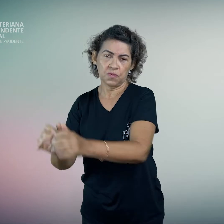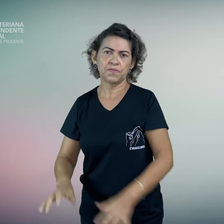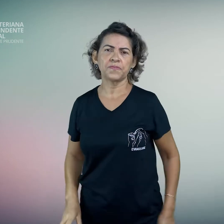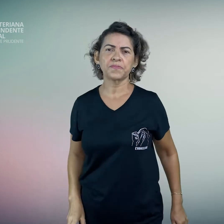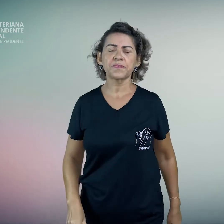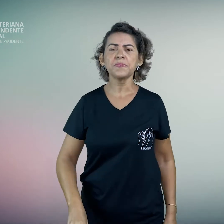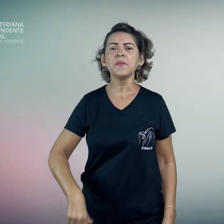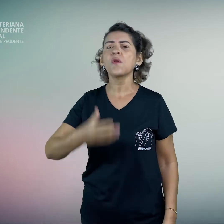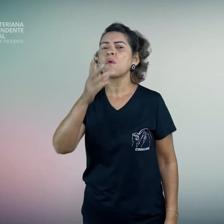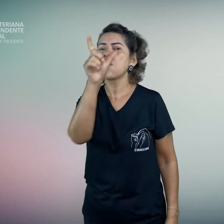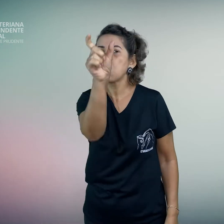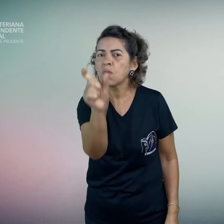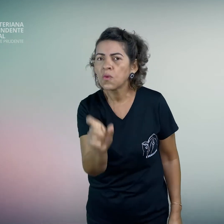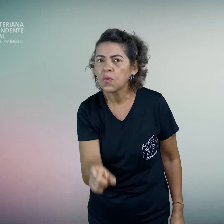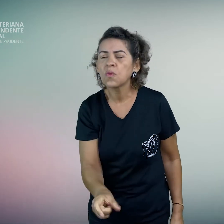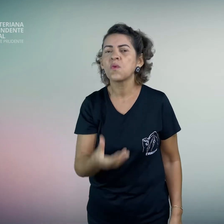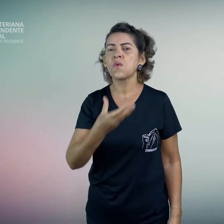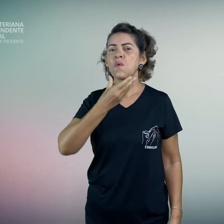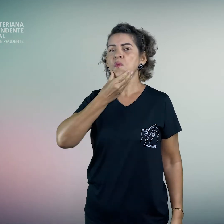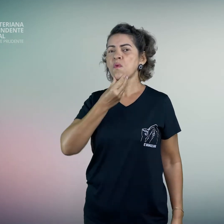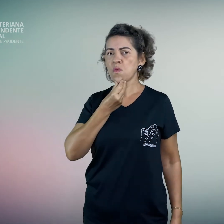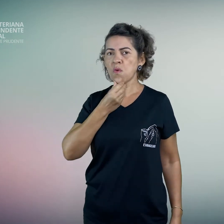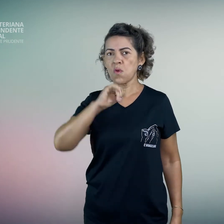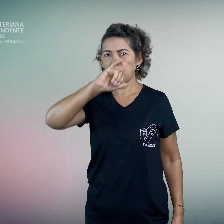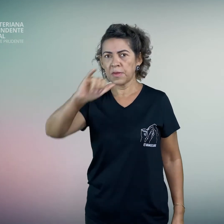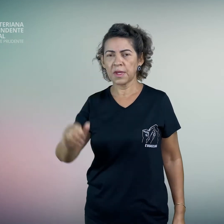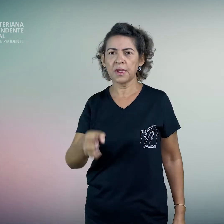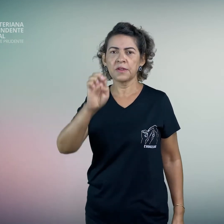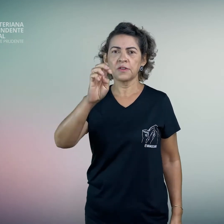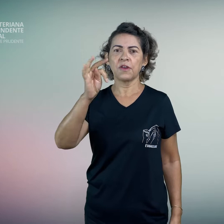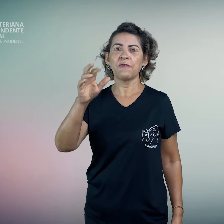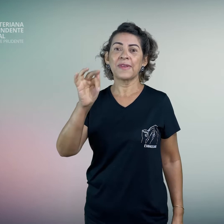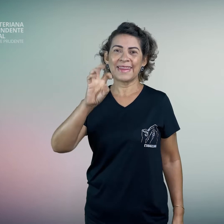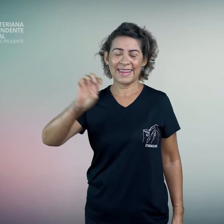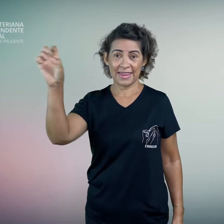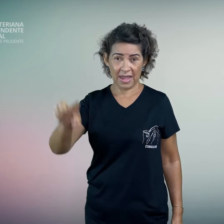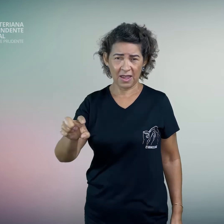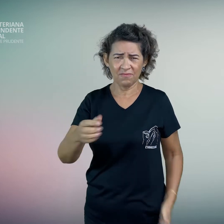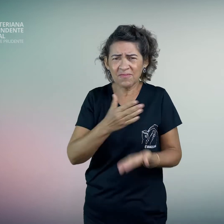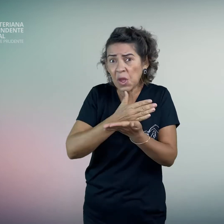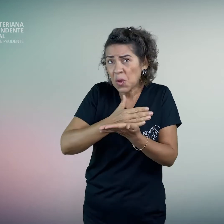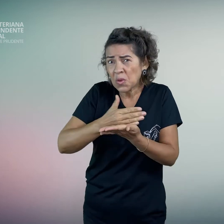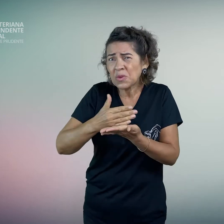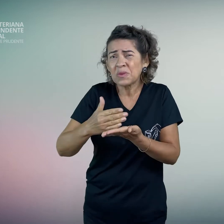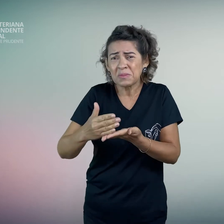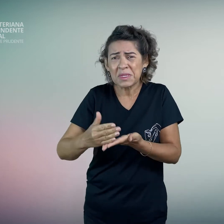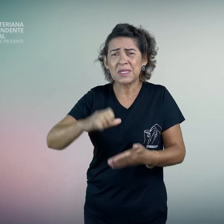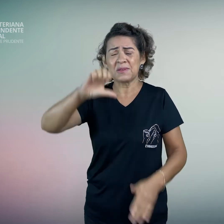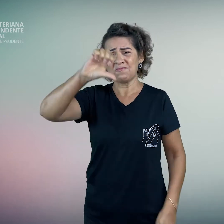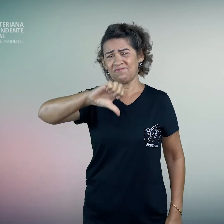A história de Jefté começa de maneira drástica. O escritor bíblico